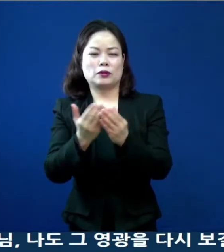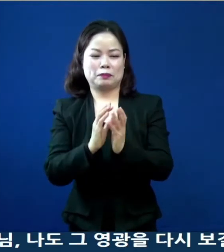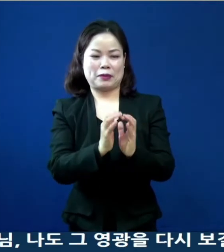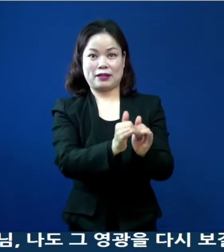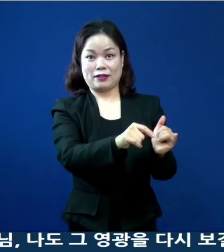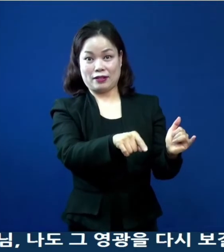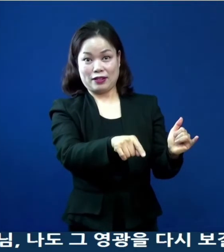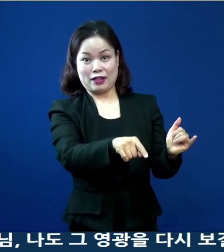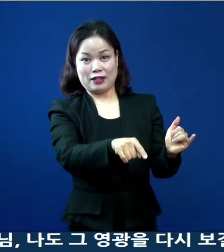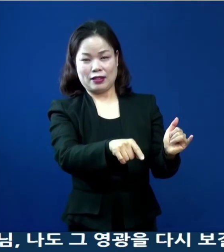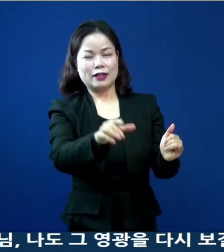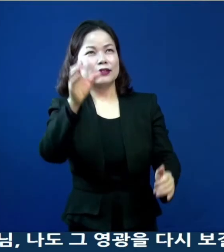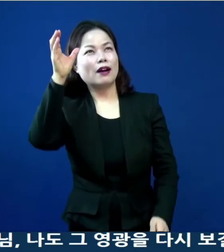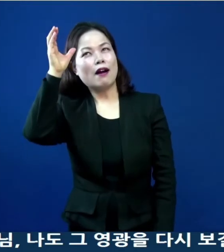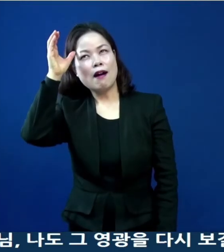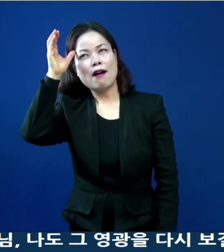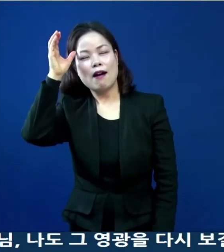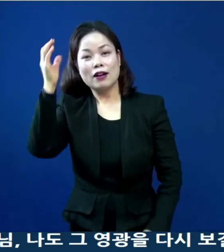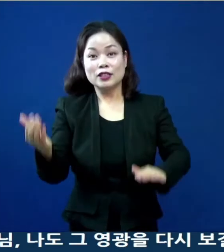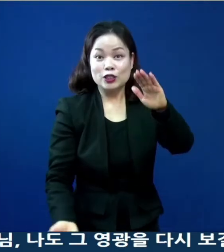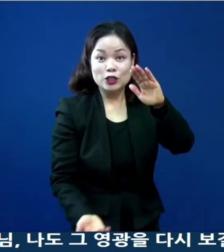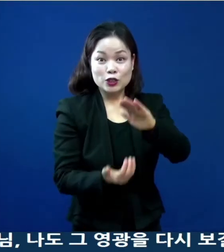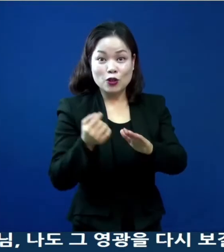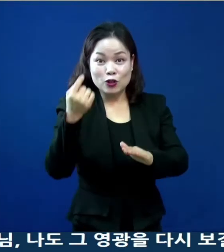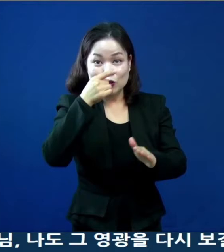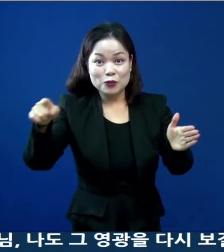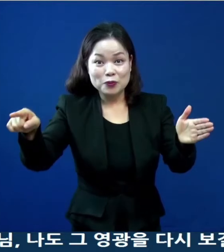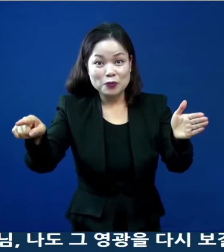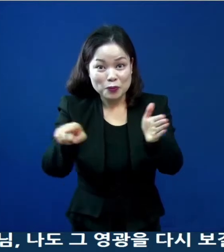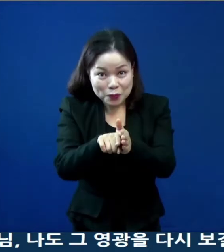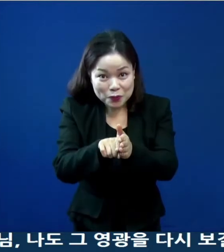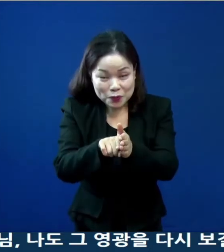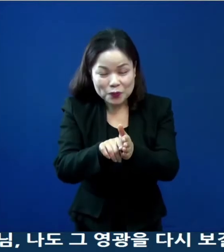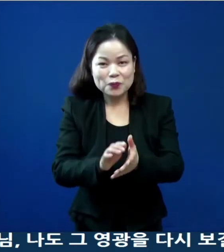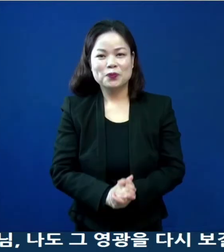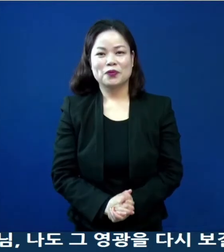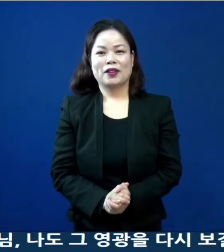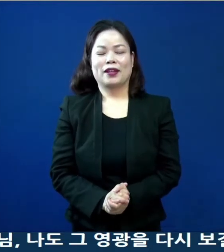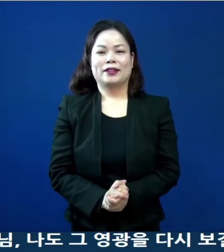백성들에게 기대하는 대로 이루어질 줄 믿습니다.